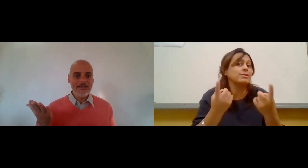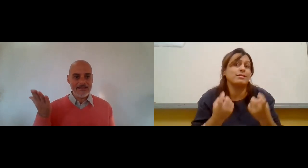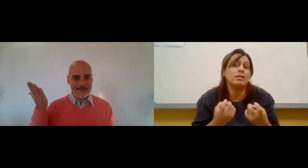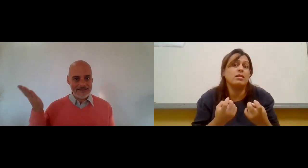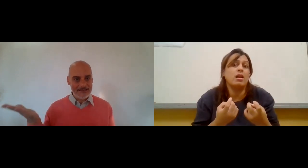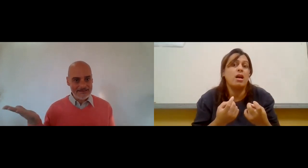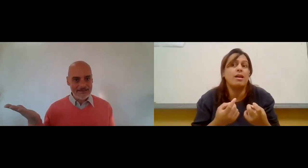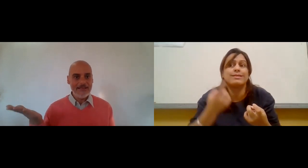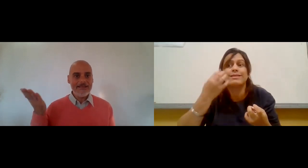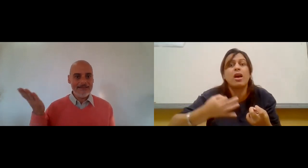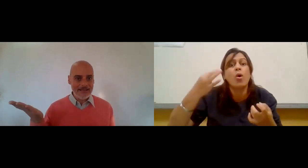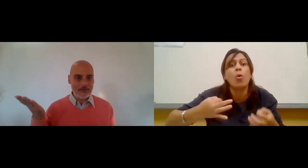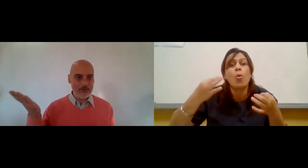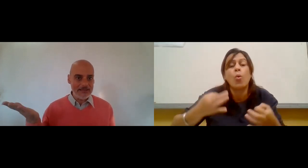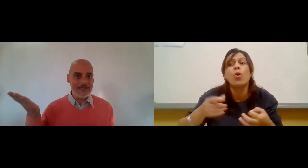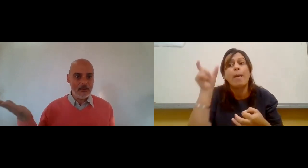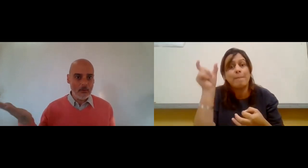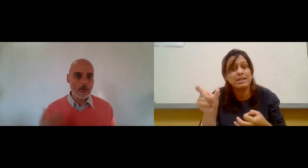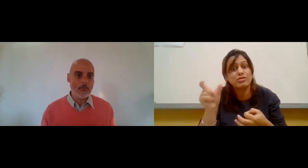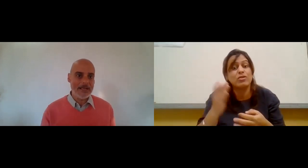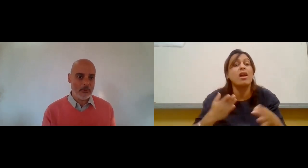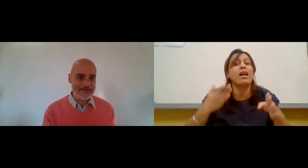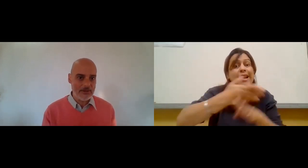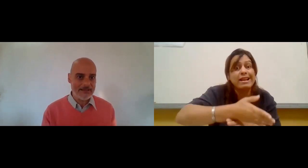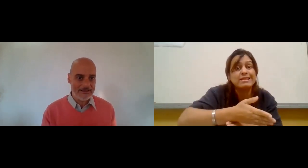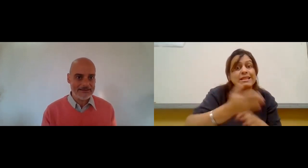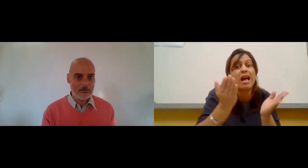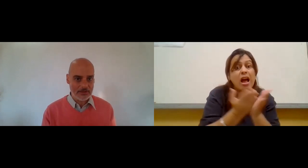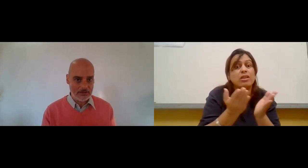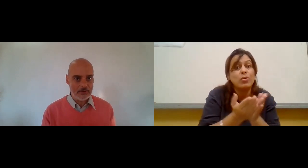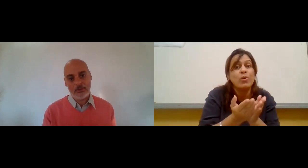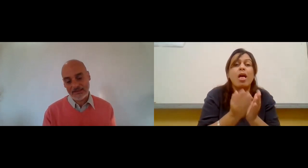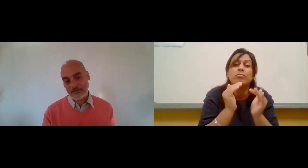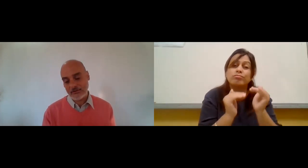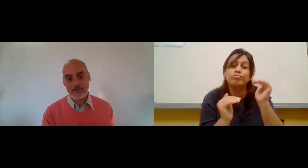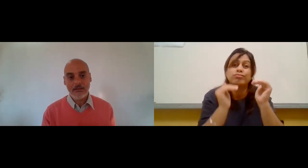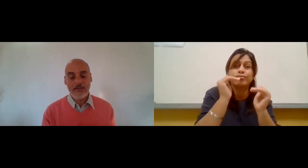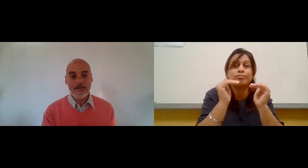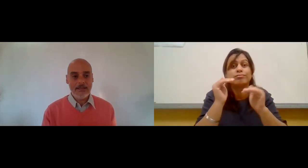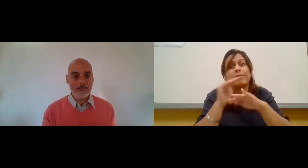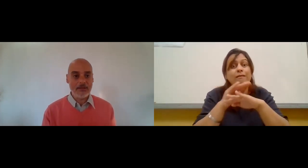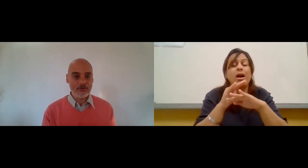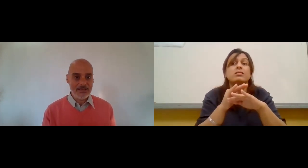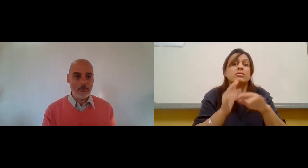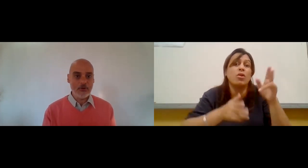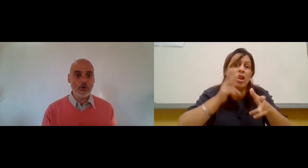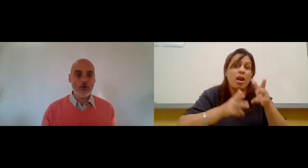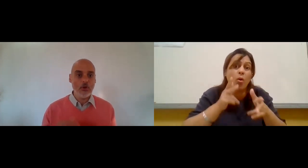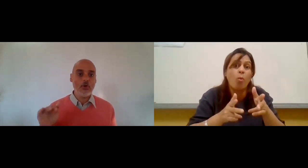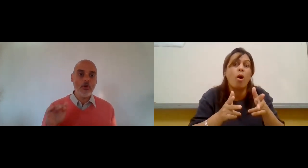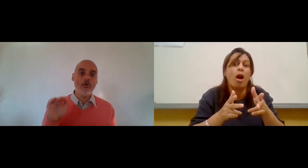asegurarnos de que quienes ingresen tengan un nivel de lengua como para poder hacer una carrera de traductorado. Es por esa razón. Porque